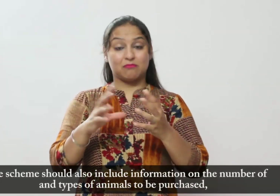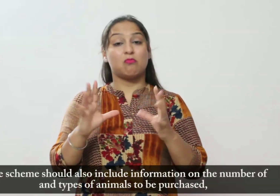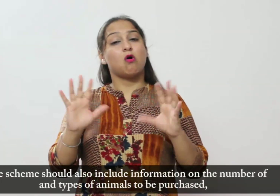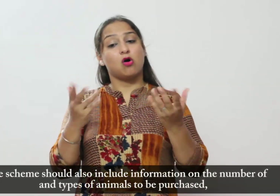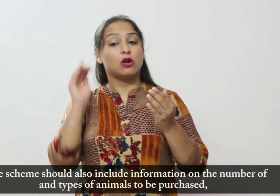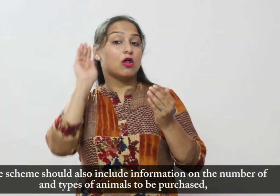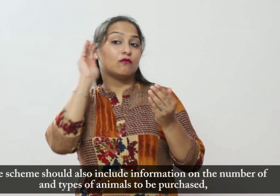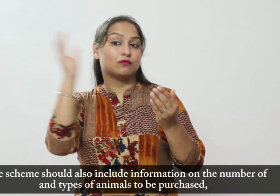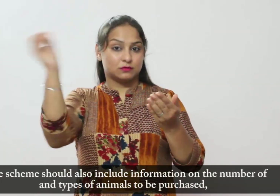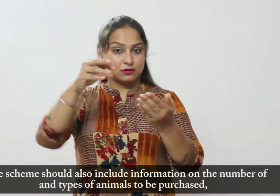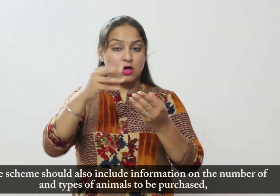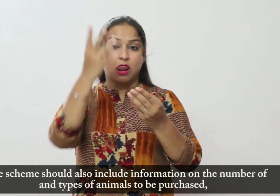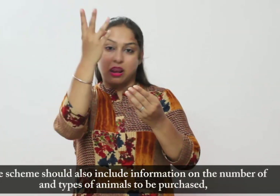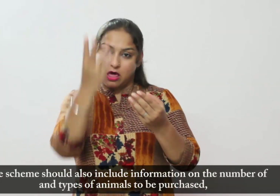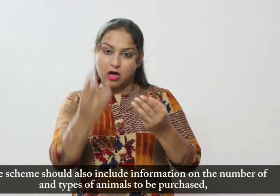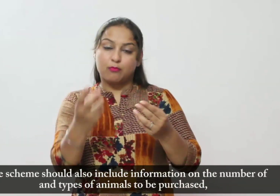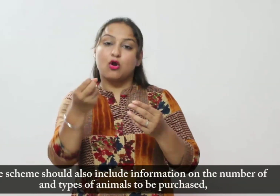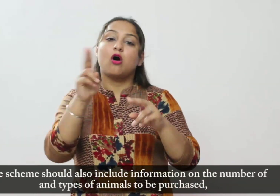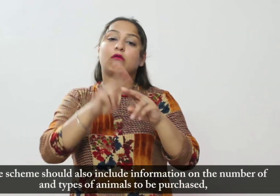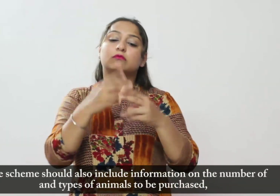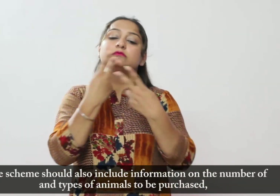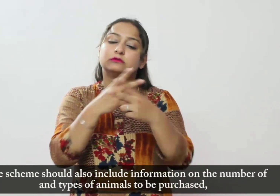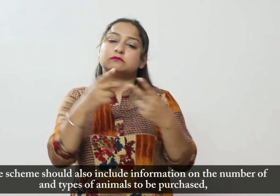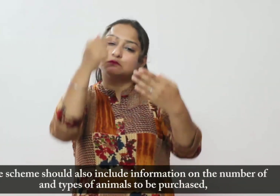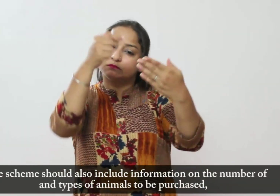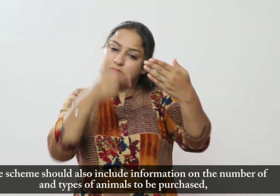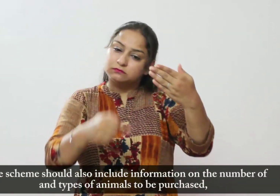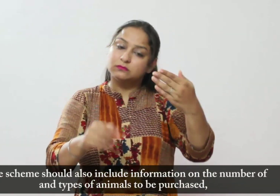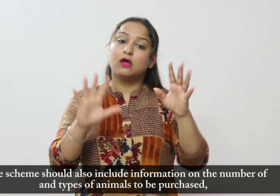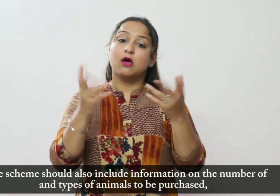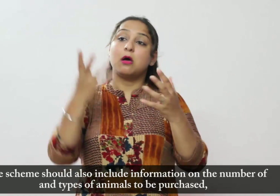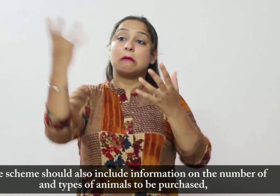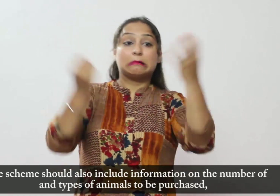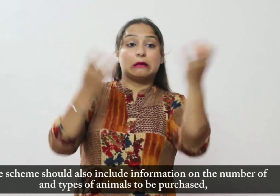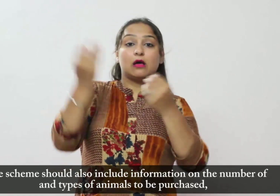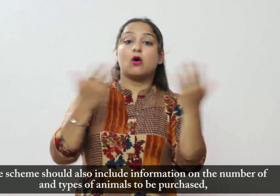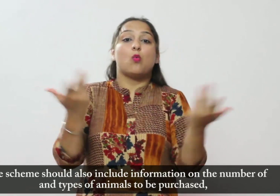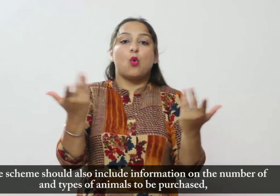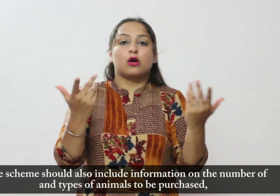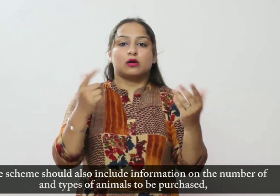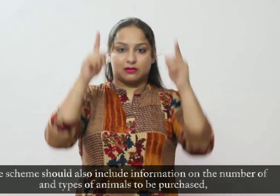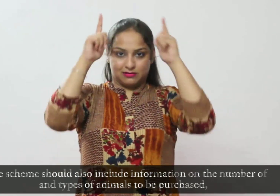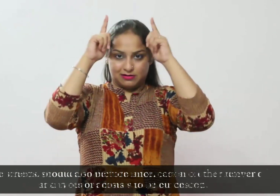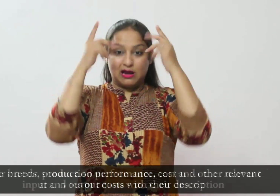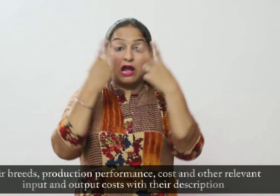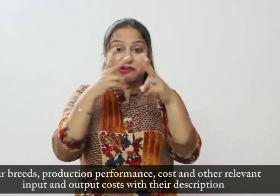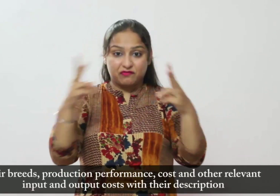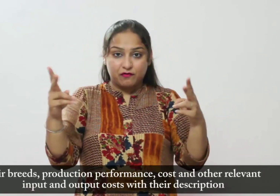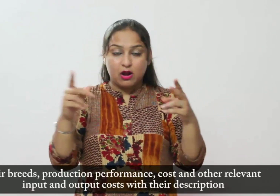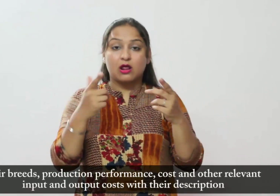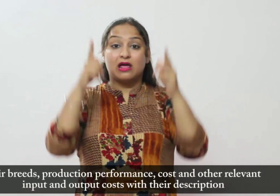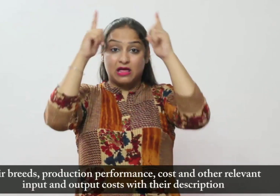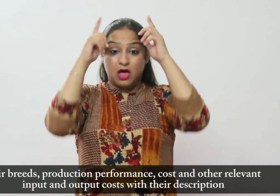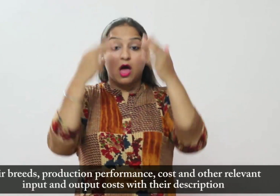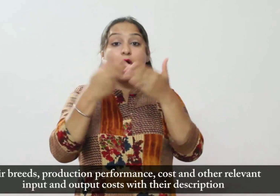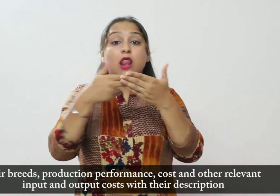योजना में खरीदी जाने वाली जानवरों की संख्या और प्रकार के बारे में जानकारी शामिल होनी चाहिए। उनकी